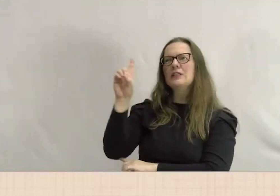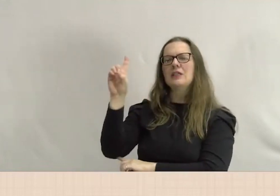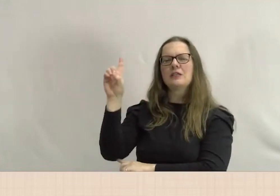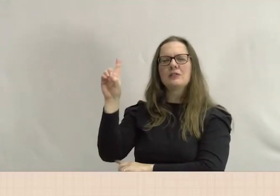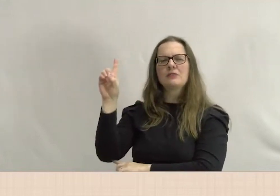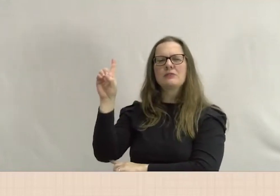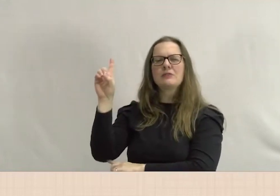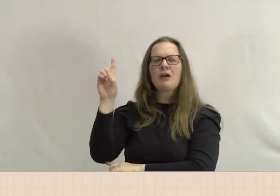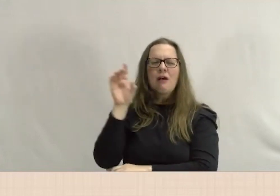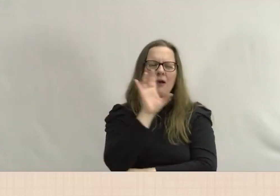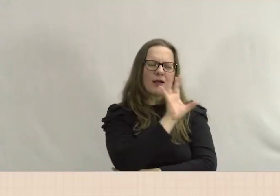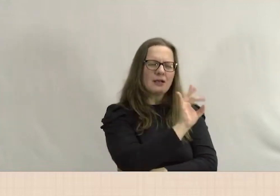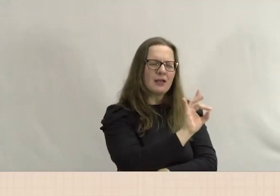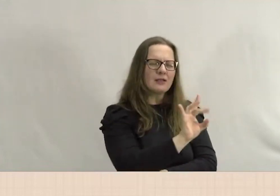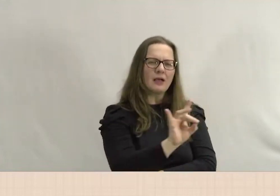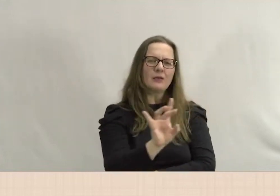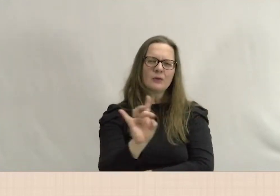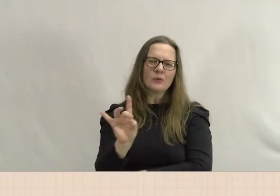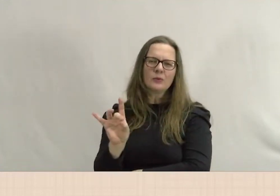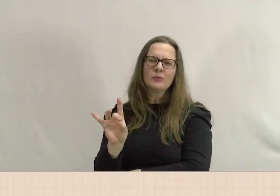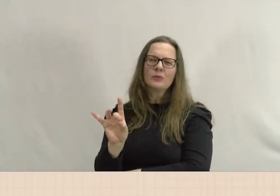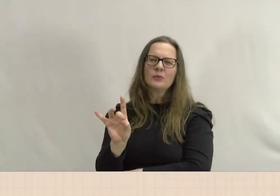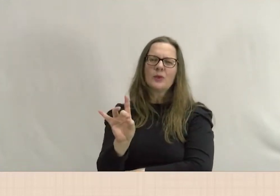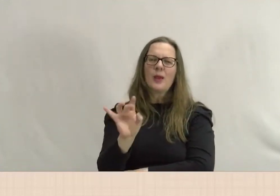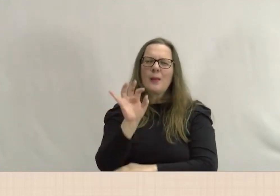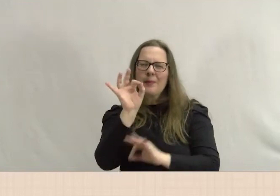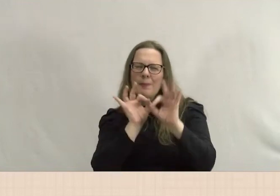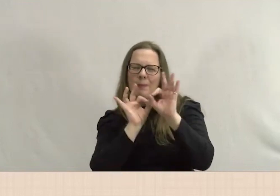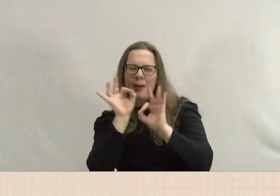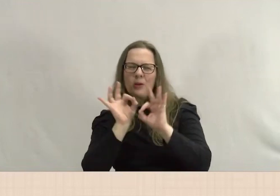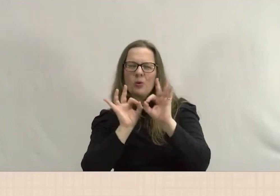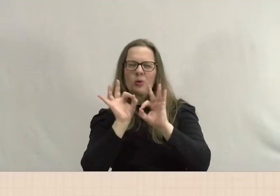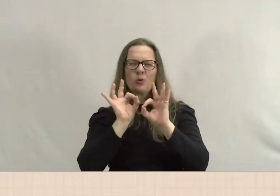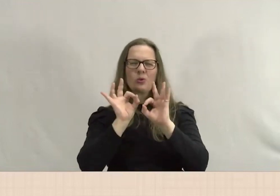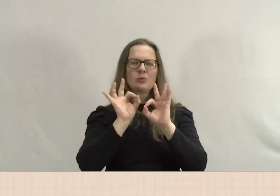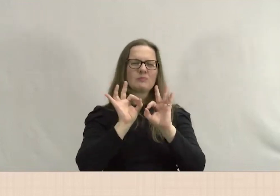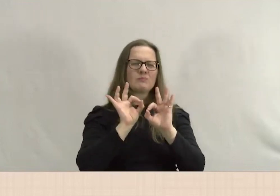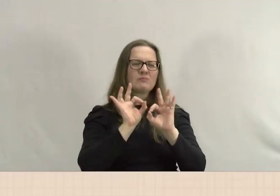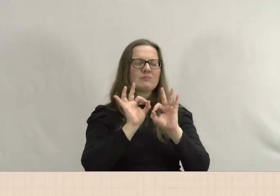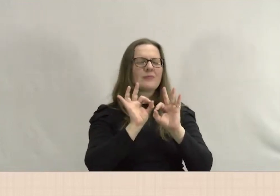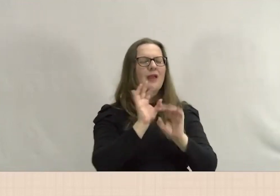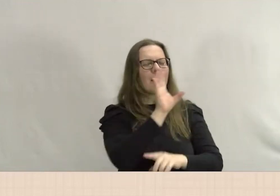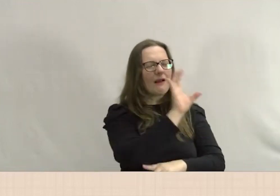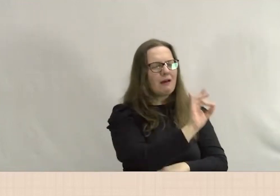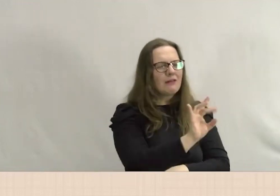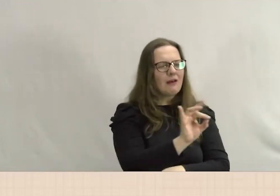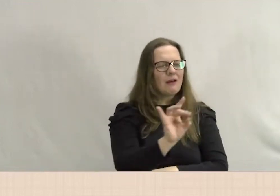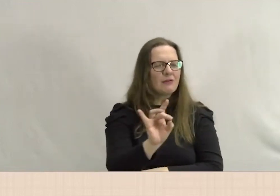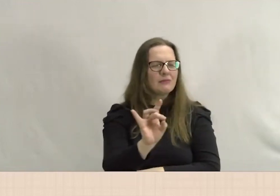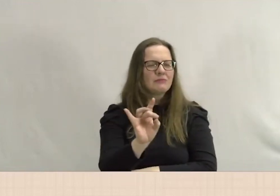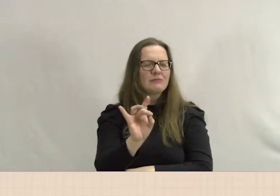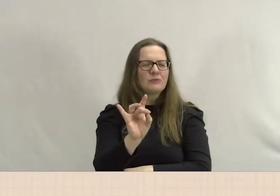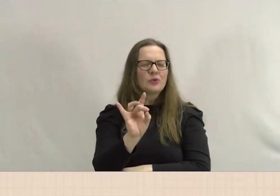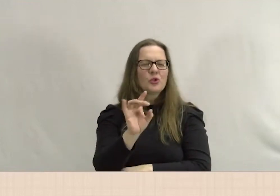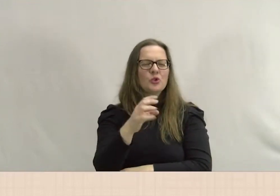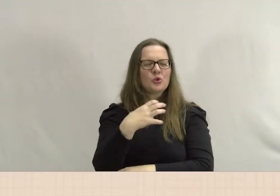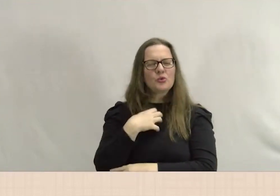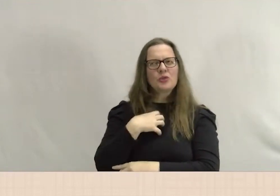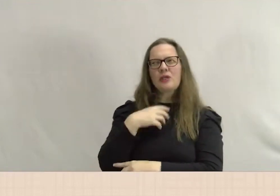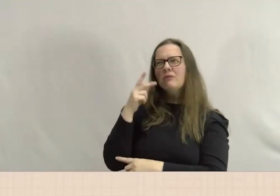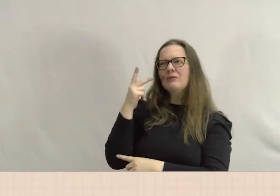dispôs cada membro do jeito que Ele quis dispor. Ele coordenou esse